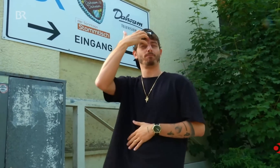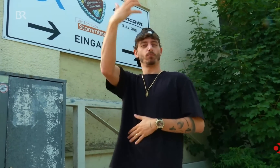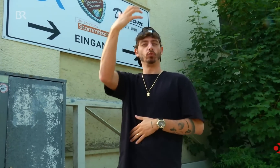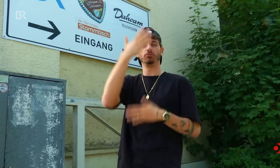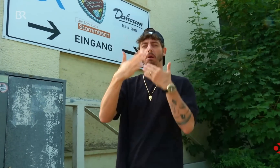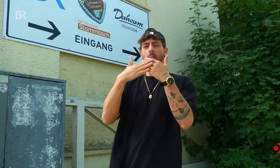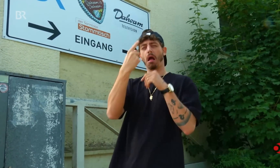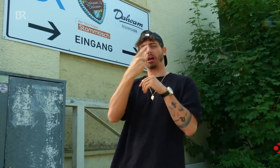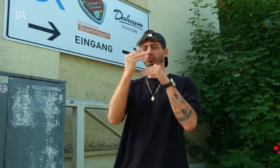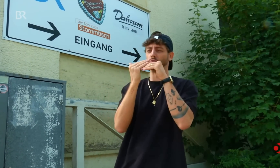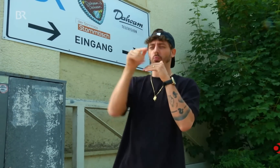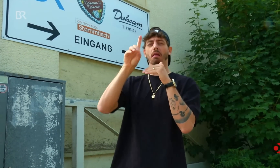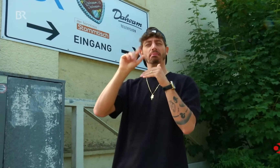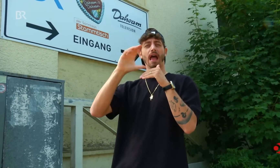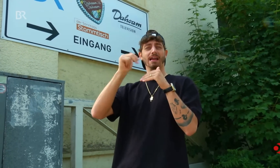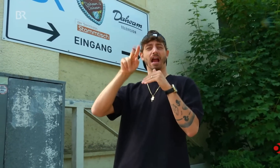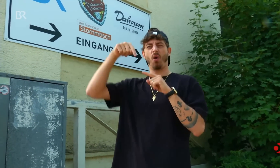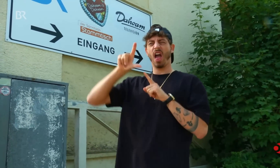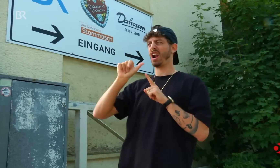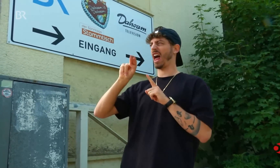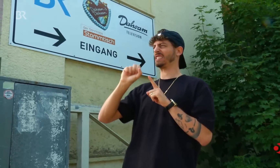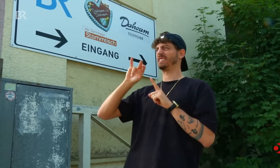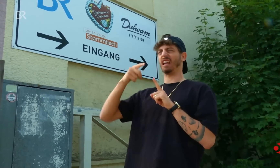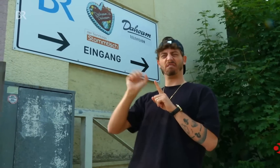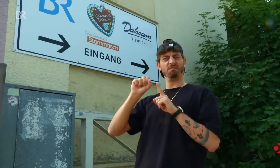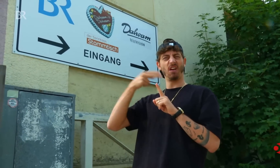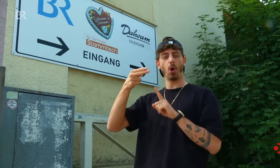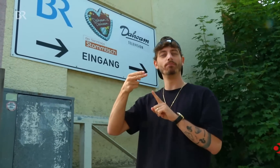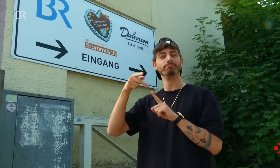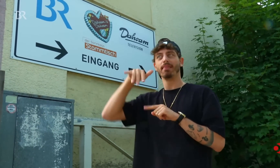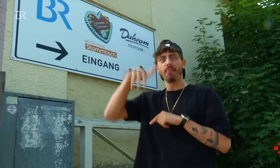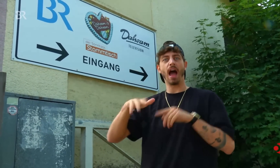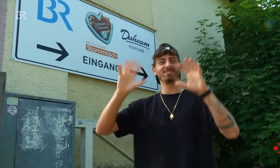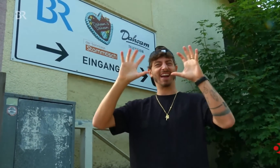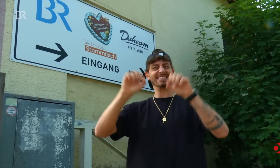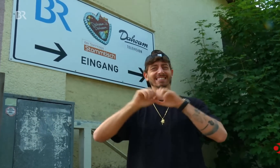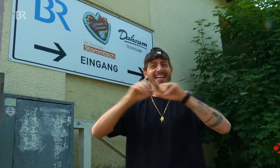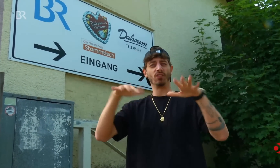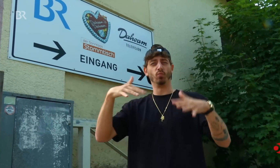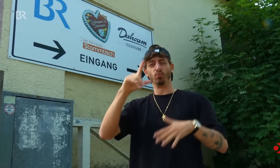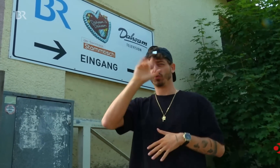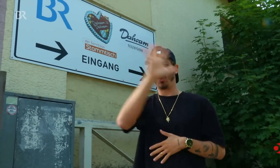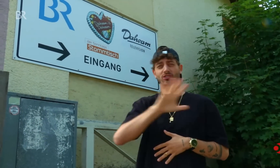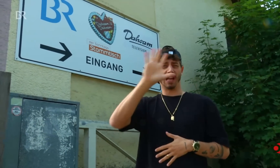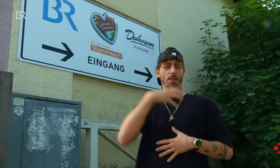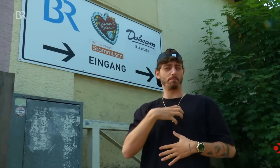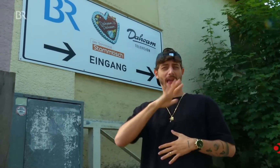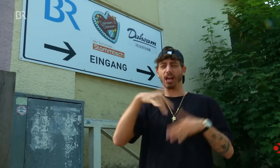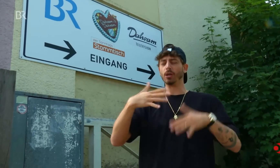Wir sind hier circa eine Stunde nördlich von München in Dachau. Lansing heißt der Ort, in dem eine Fernsehserie spielt, die weit über die Grenzen Bayerns in ganz Deutschland